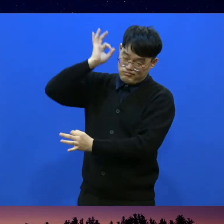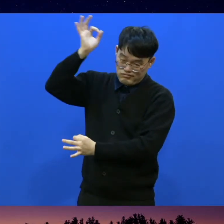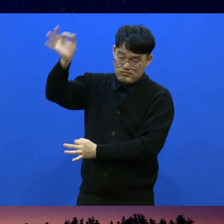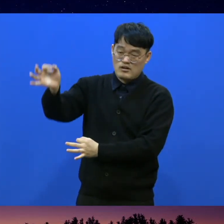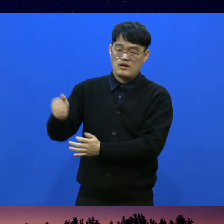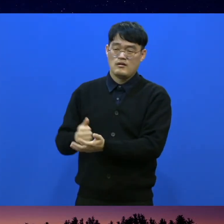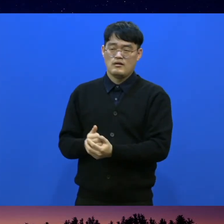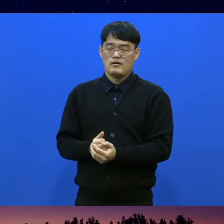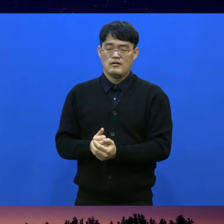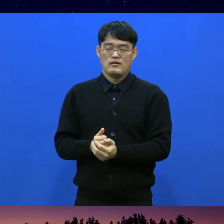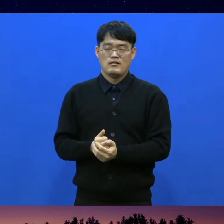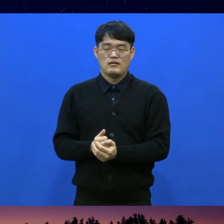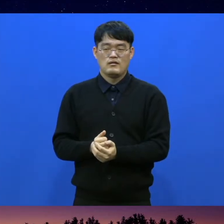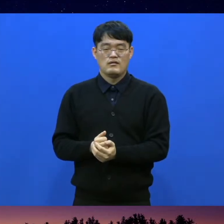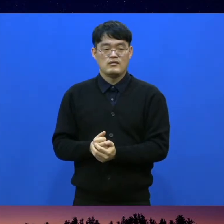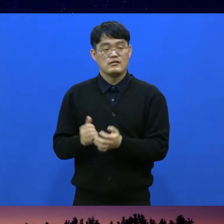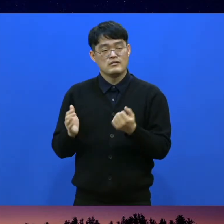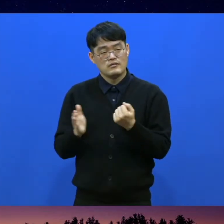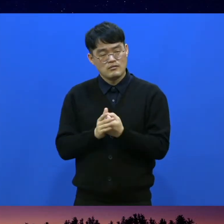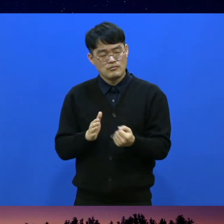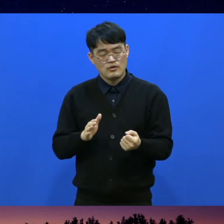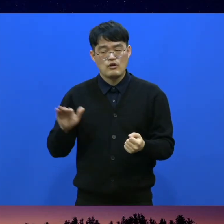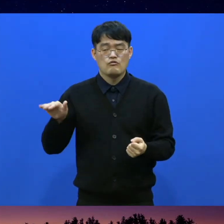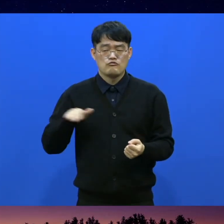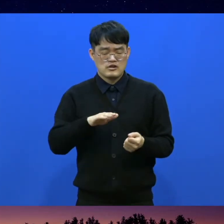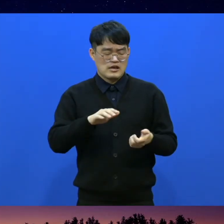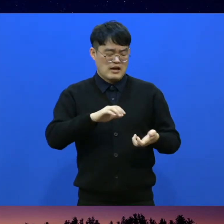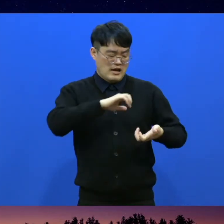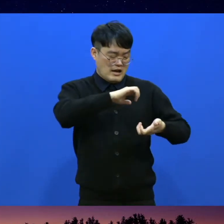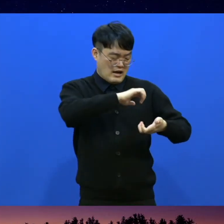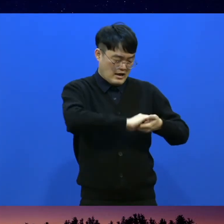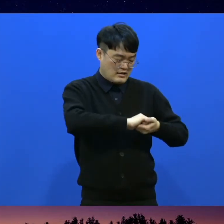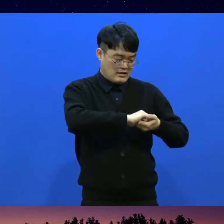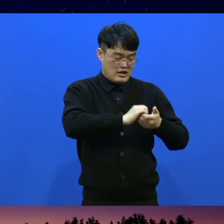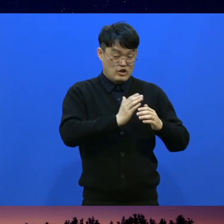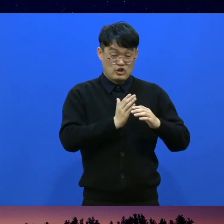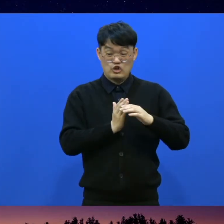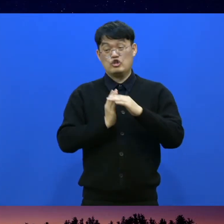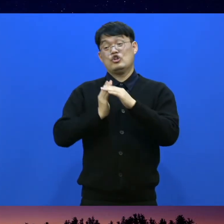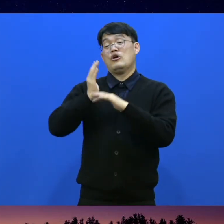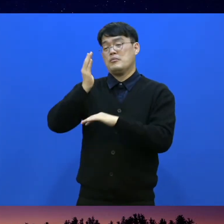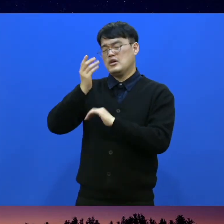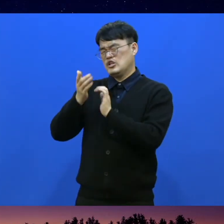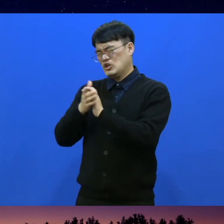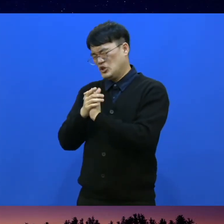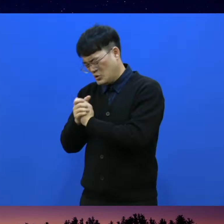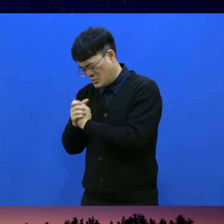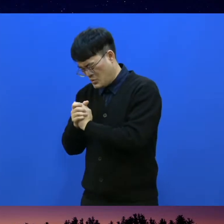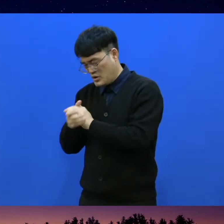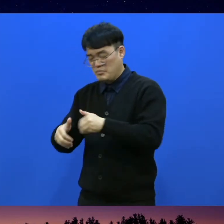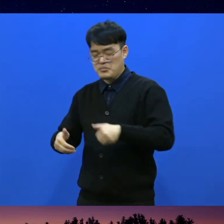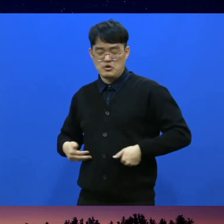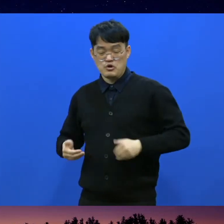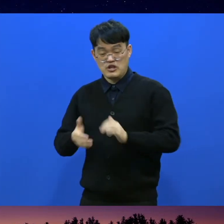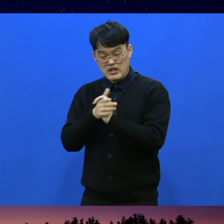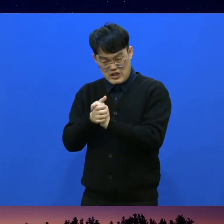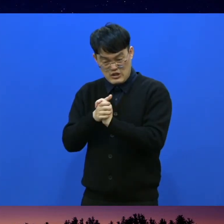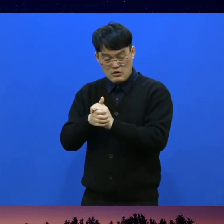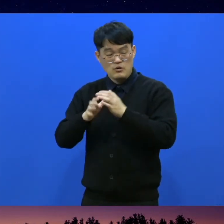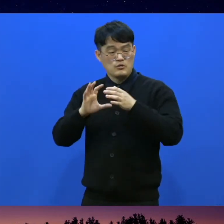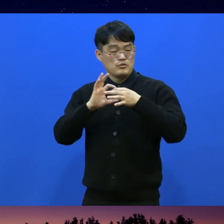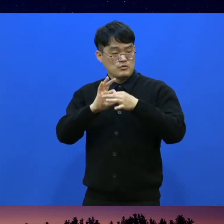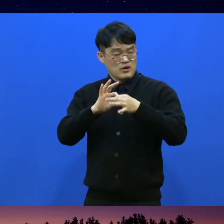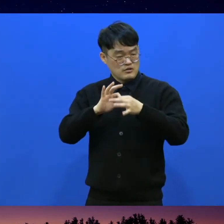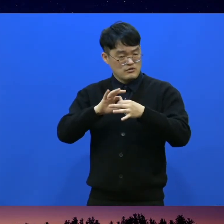무한대. 그래서 우리 한계에 갇히지 말고 한계를 넘어선 기도부터 하는 기도에서 이미 한계를